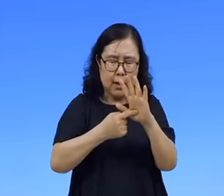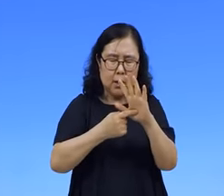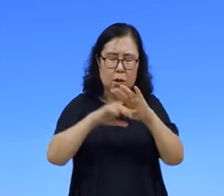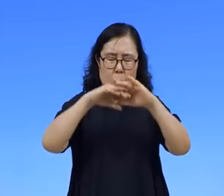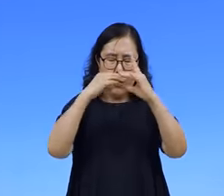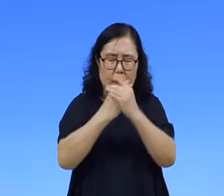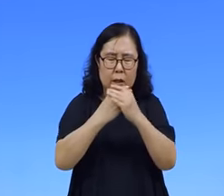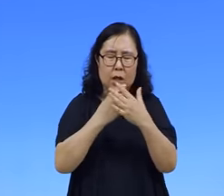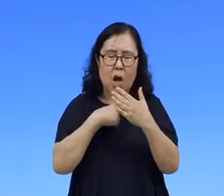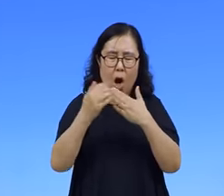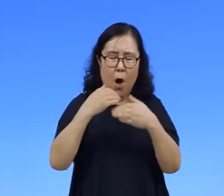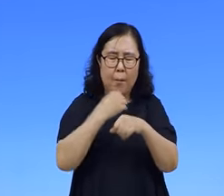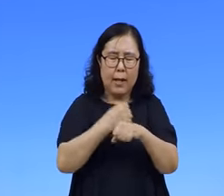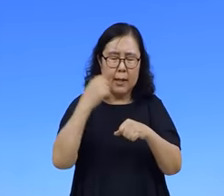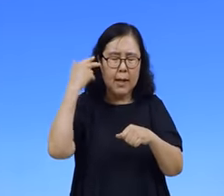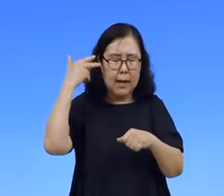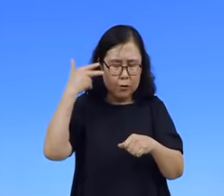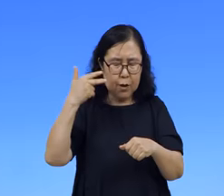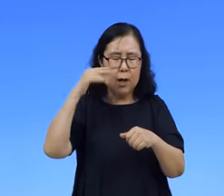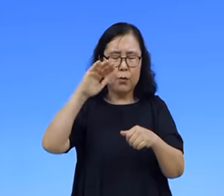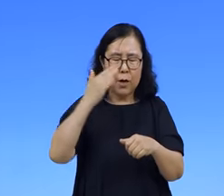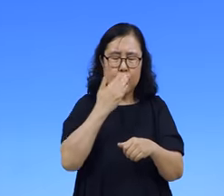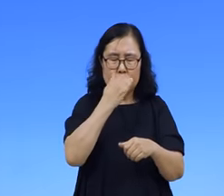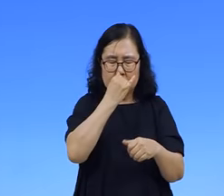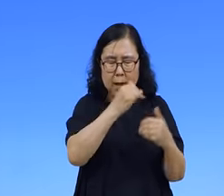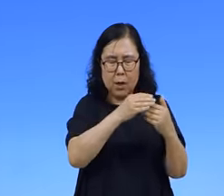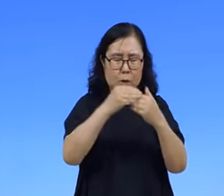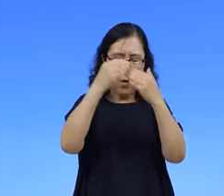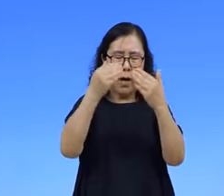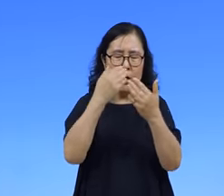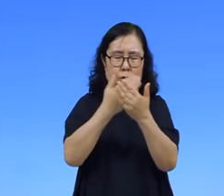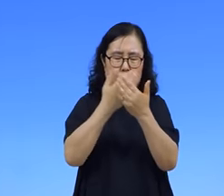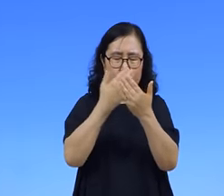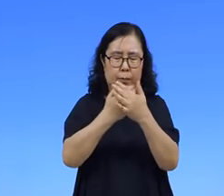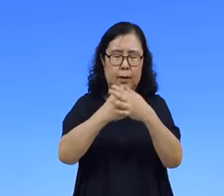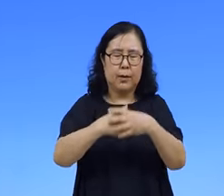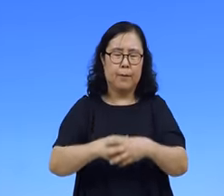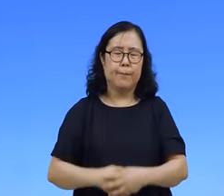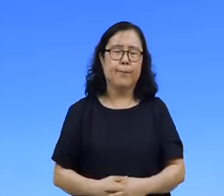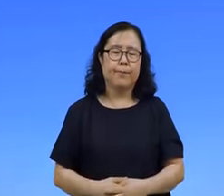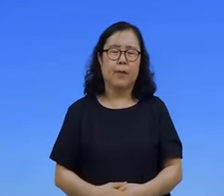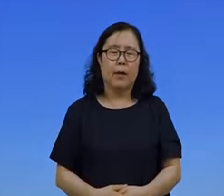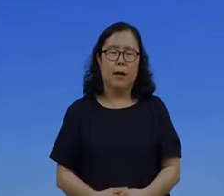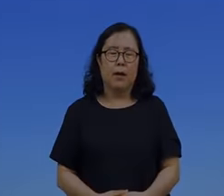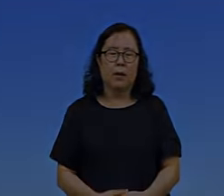경험하는 그런 귀하고 복된 한 주간이 되도록 인도하여 주시옵소서.